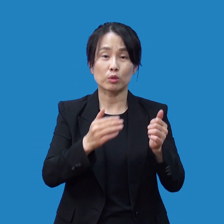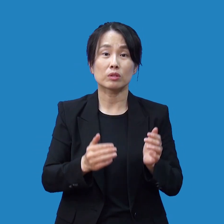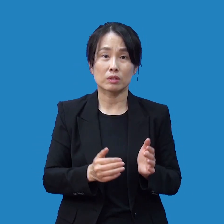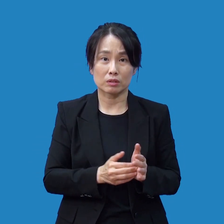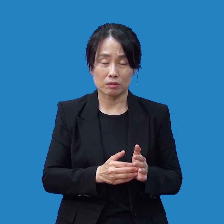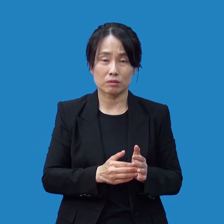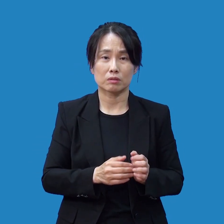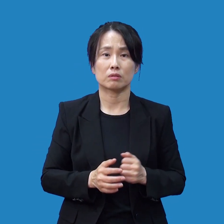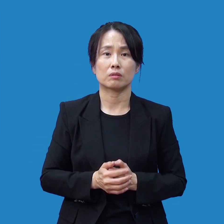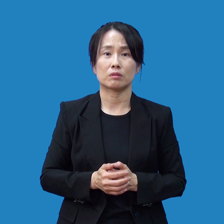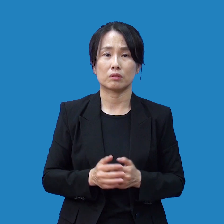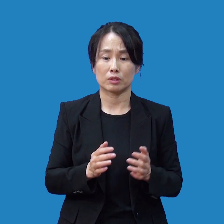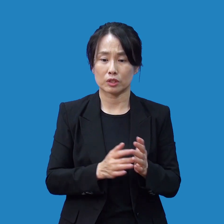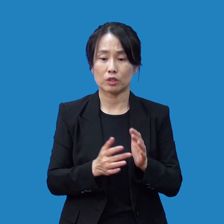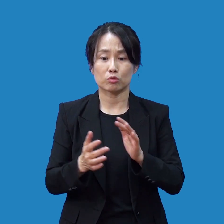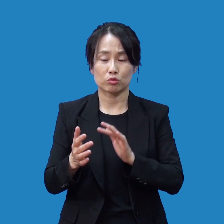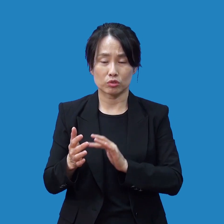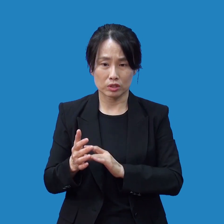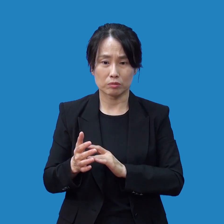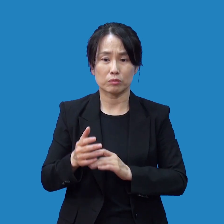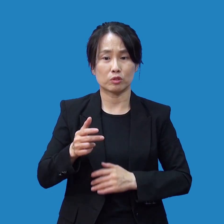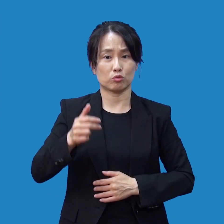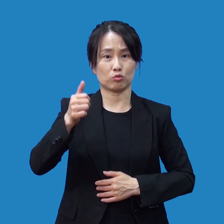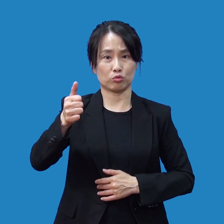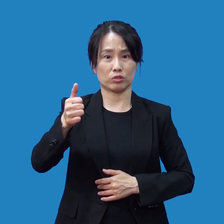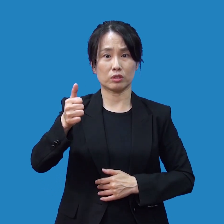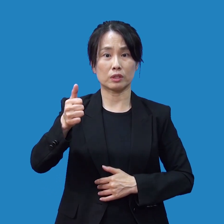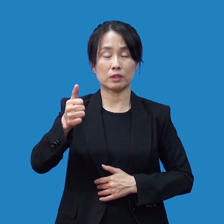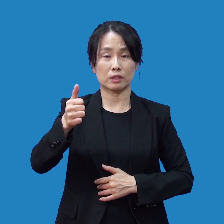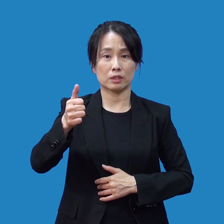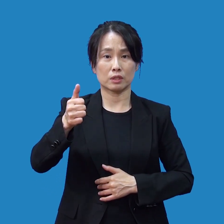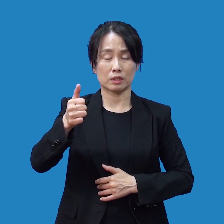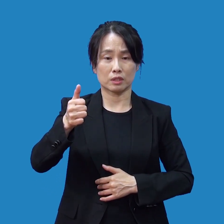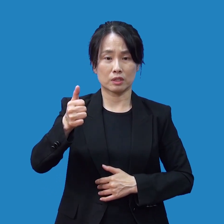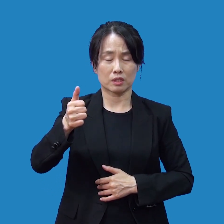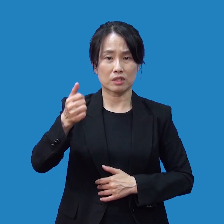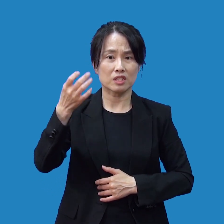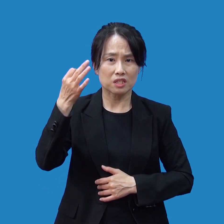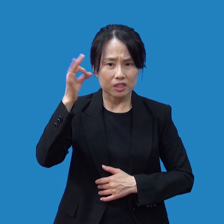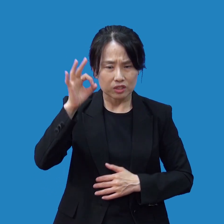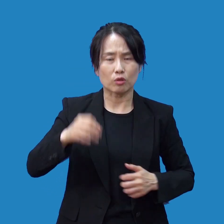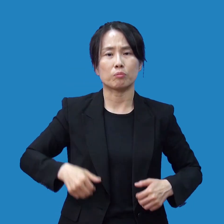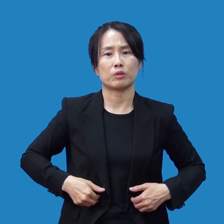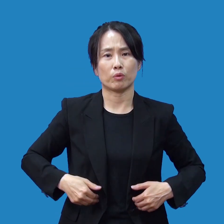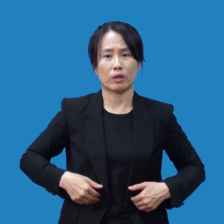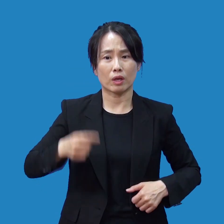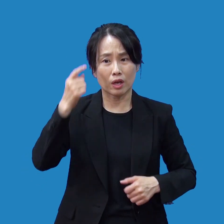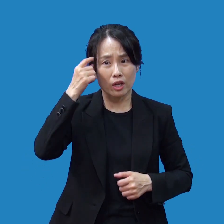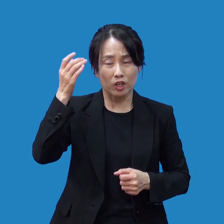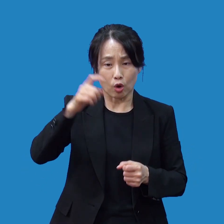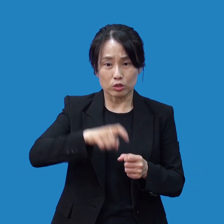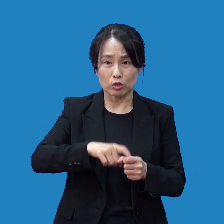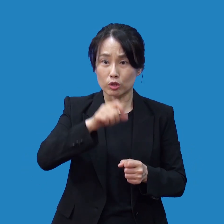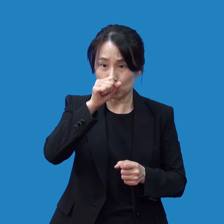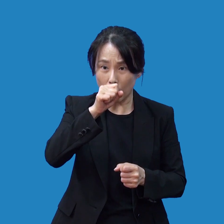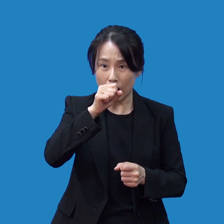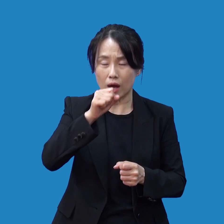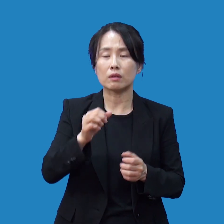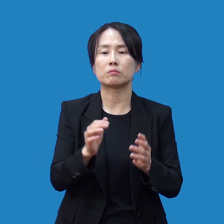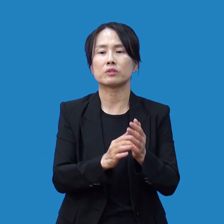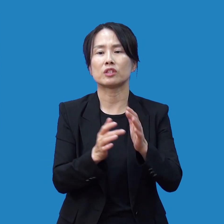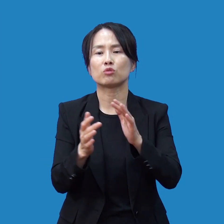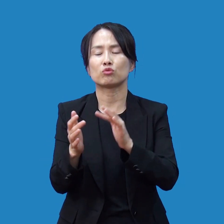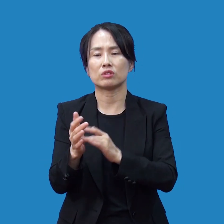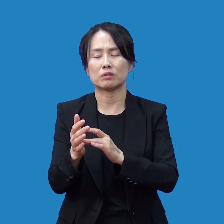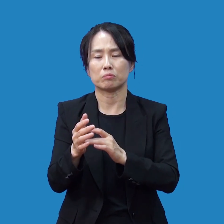그 예수님이 마지막에 주가 되시는 것, 주권자로 되는 것을 인정해야 합니다. 예수님이 주권자가 된다면 내가